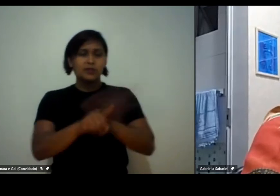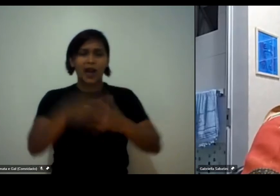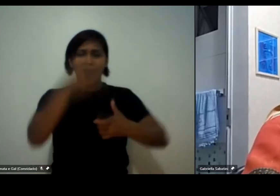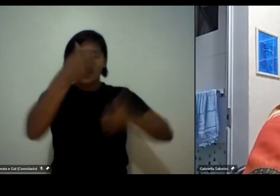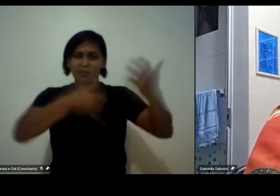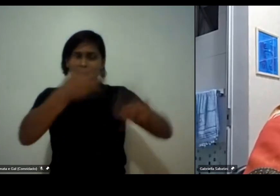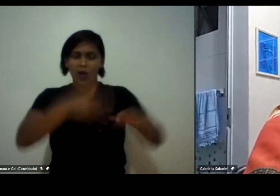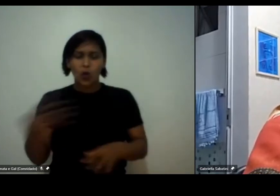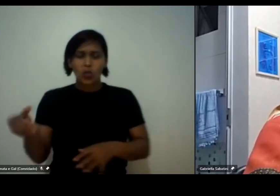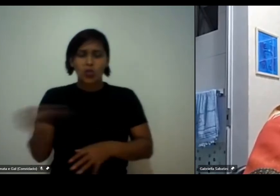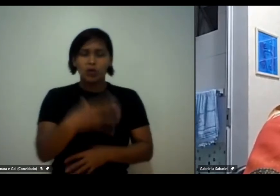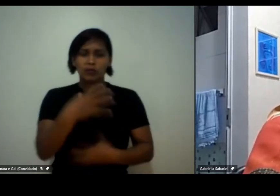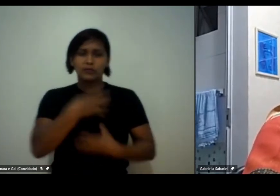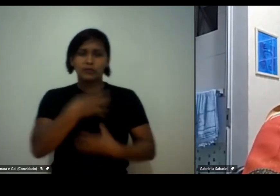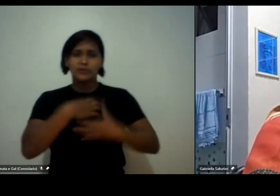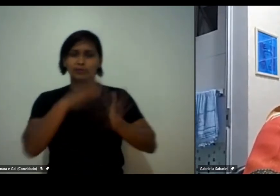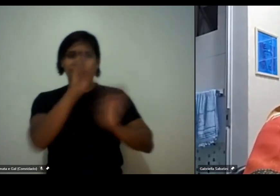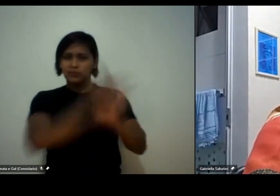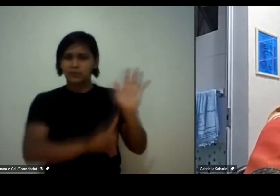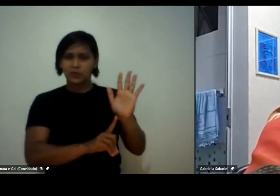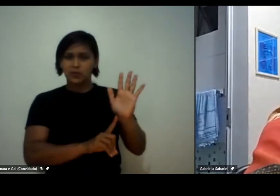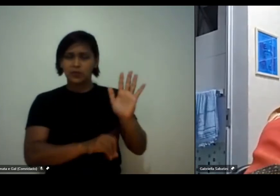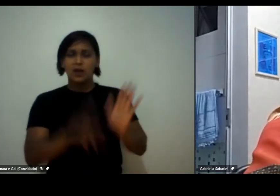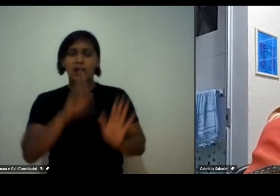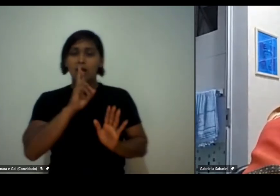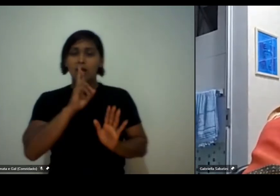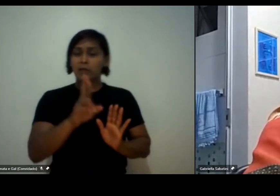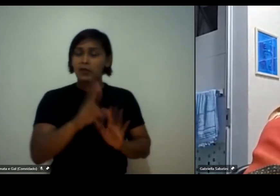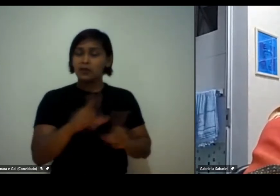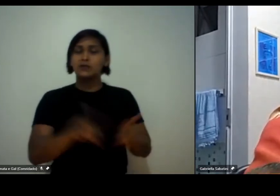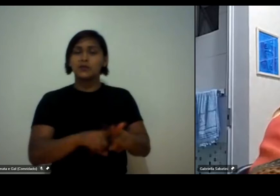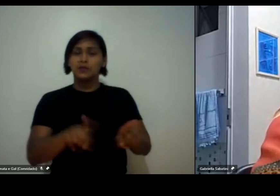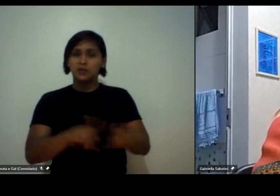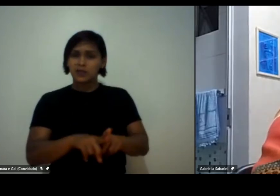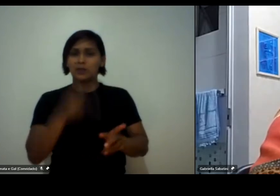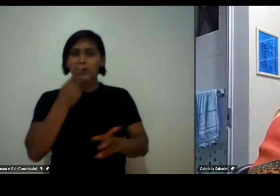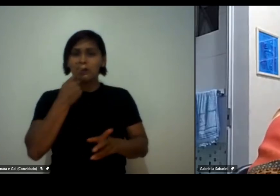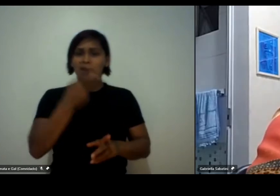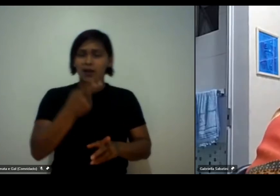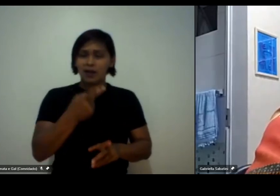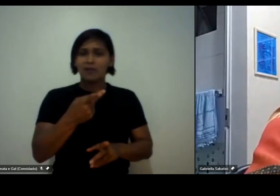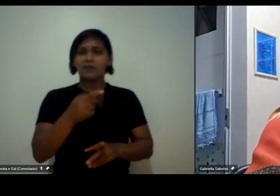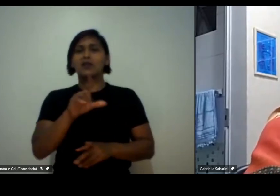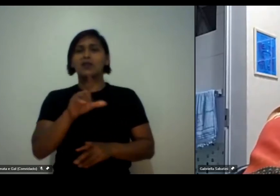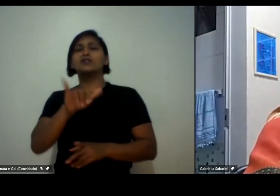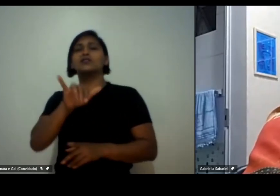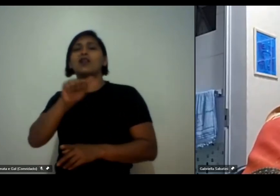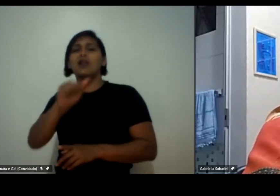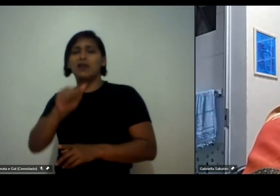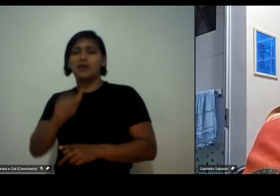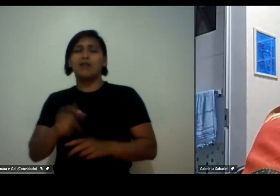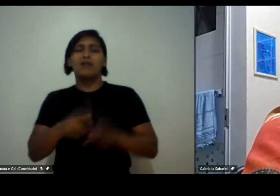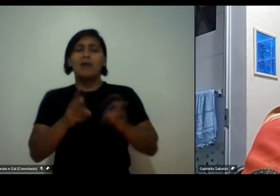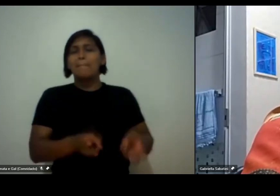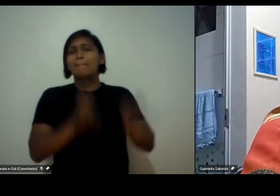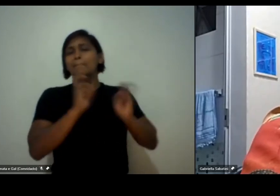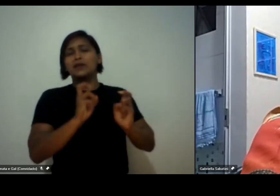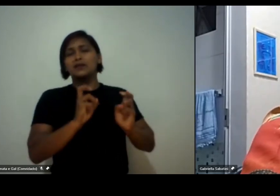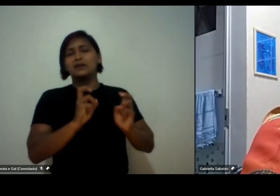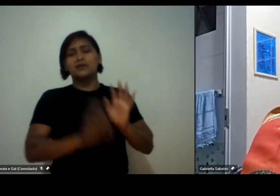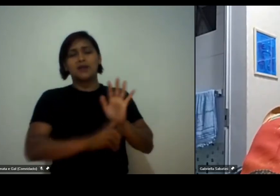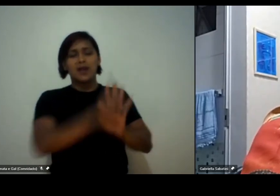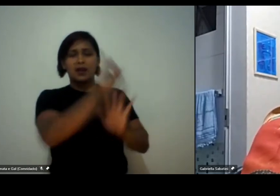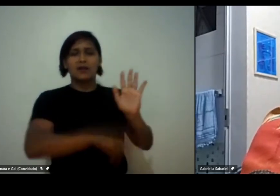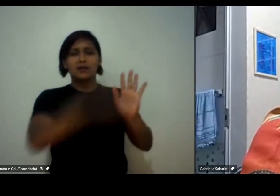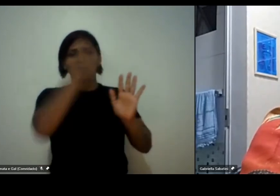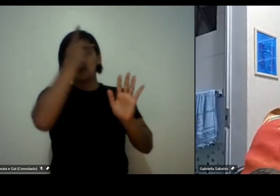novo formato para o direito é uma resposta também à fala de Lia, que percebe que o sujeito de direito